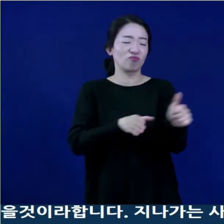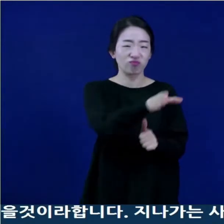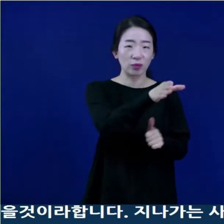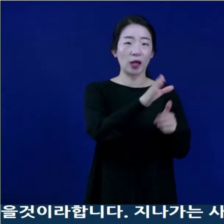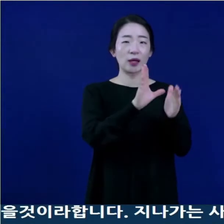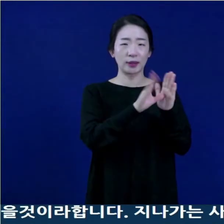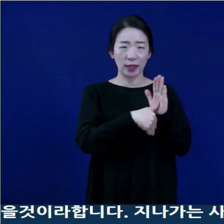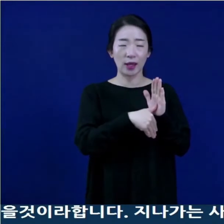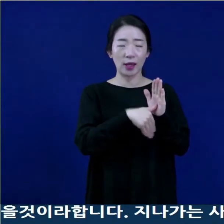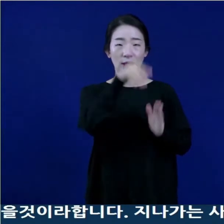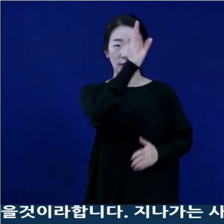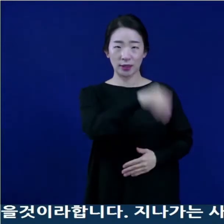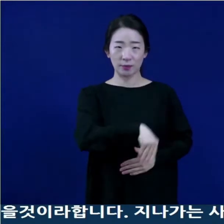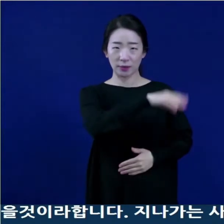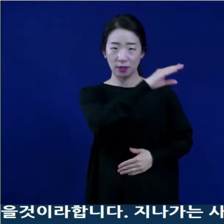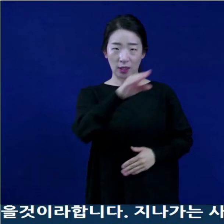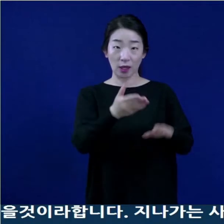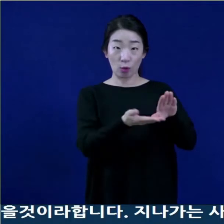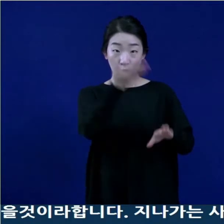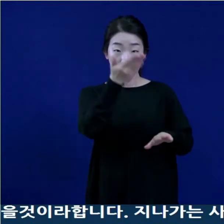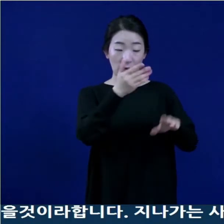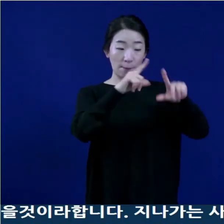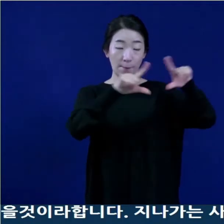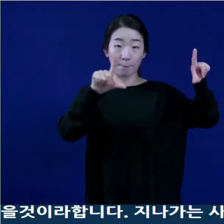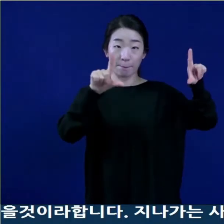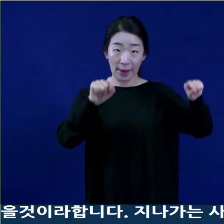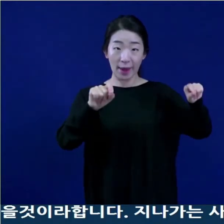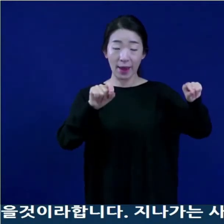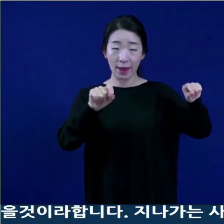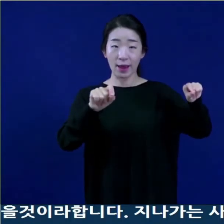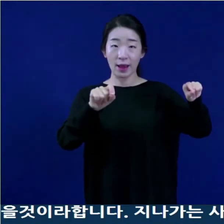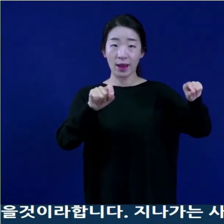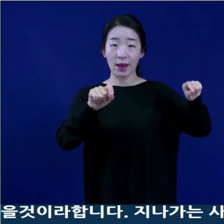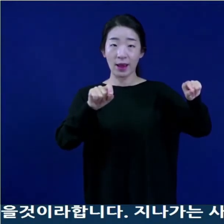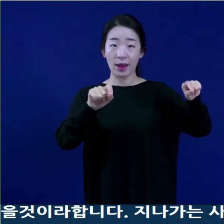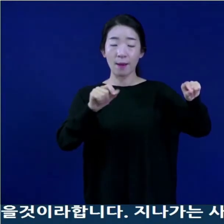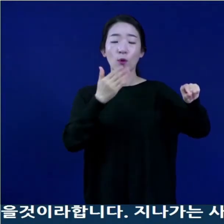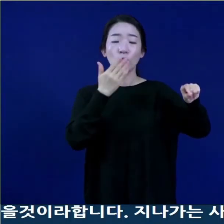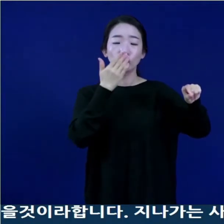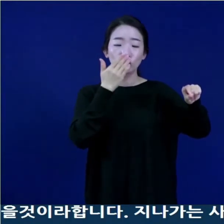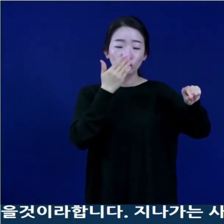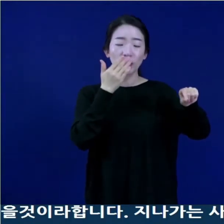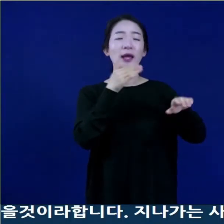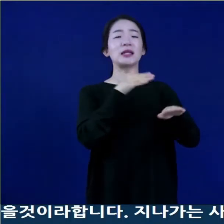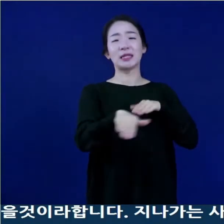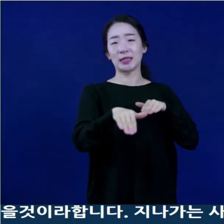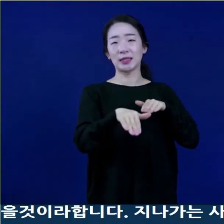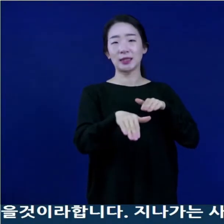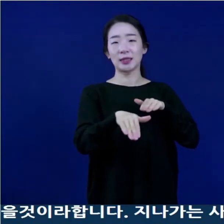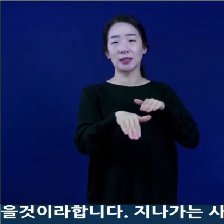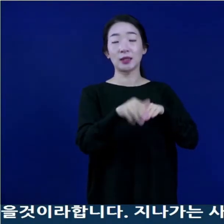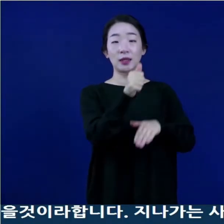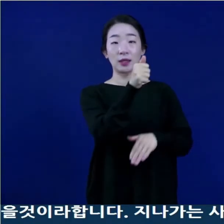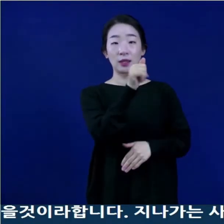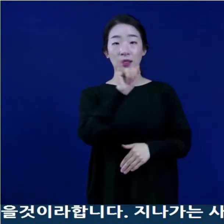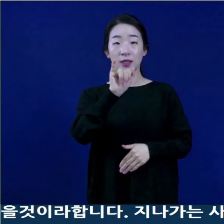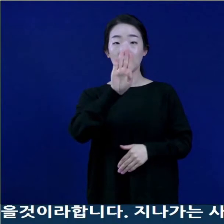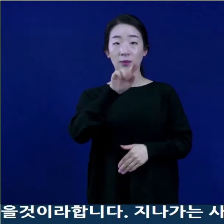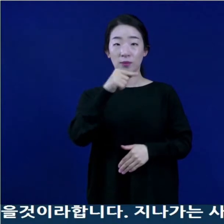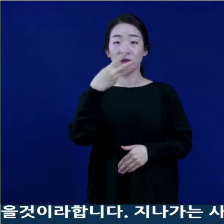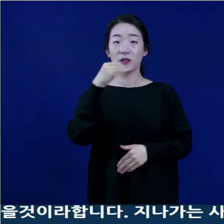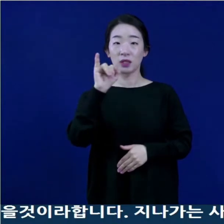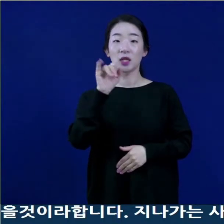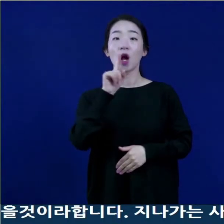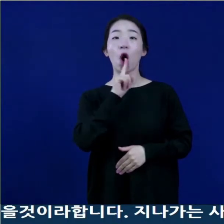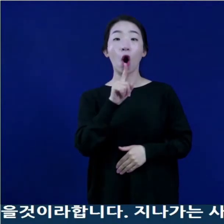때문에 십자가 위에 패 같은 경우도 유대식 이 언어인 히브리어 하나만